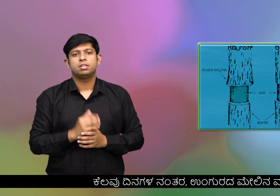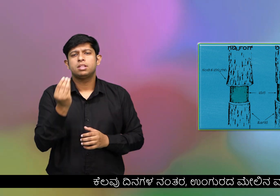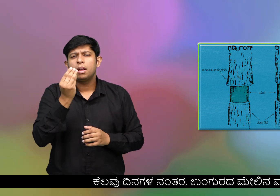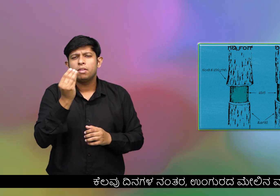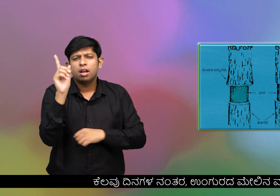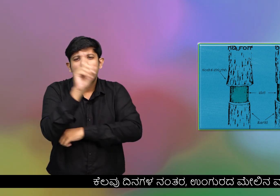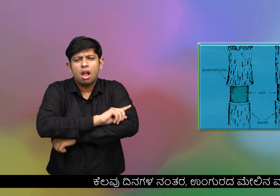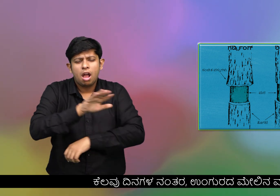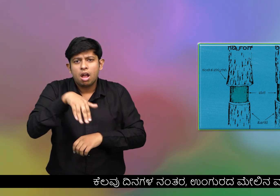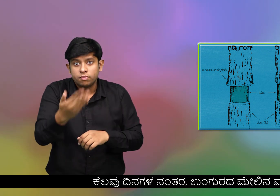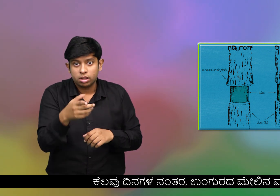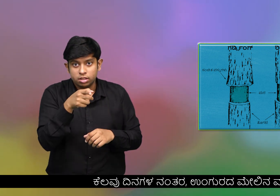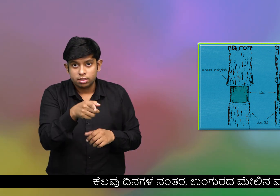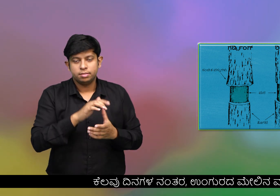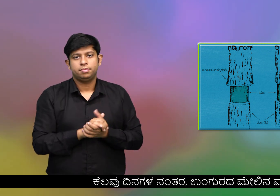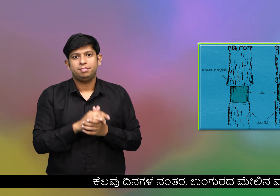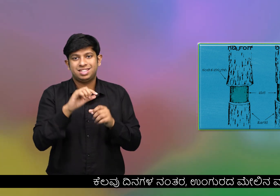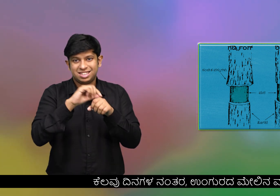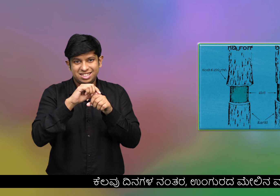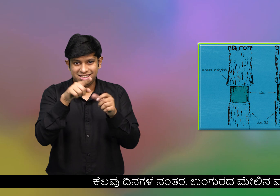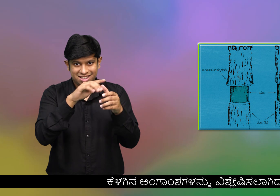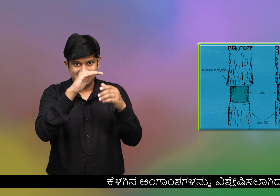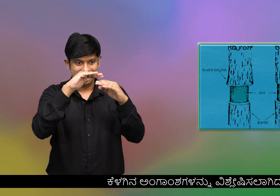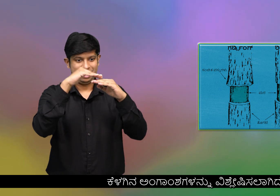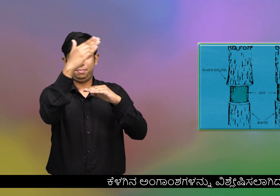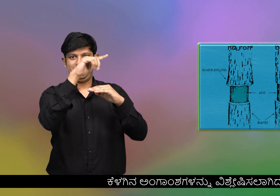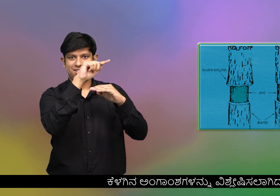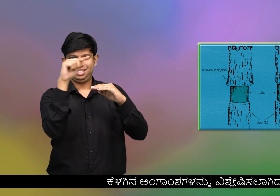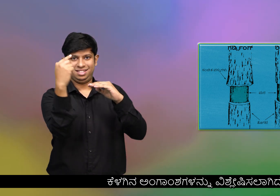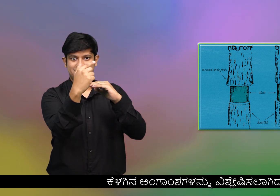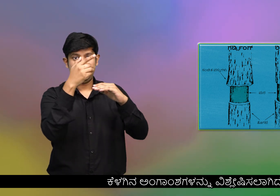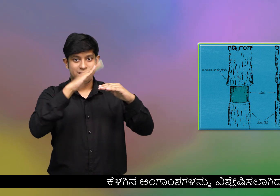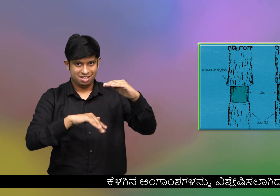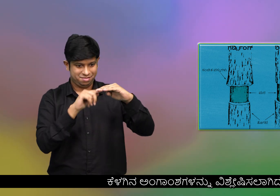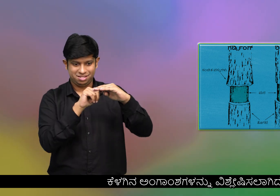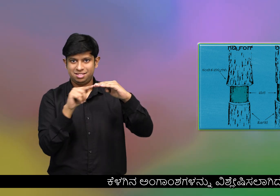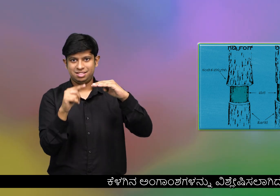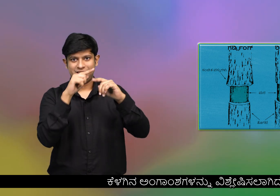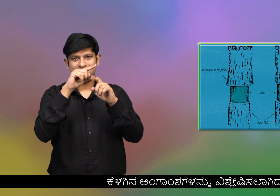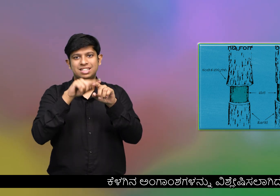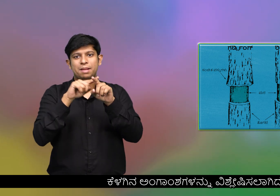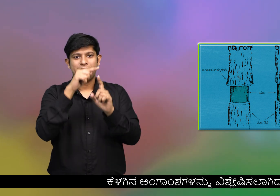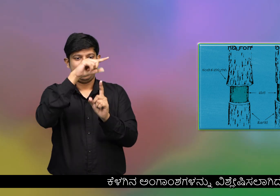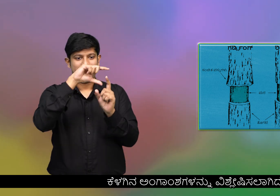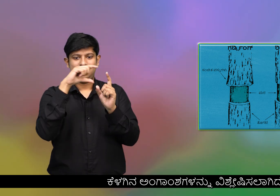ಕೆಲವು ದಿನಗಳ ನಂತರ ಉಂಗುರದ ಮೇಲಿನ ಮತ್ತು ಕೆಳಗಿನ ಅಂಗಾಂಶಗಳನ್ನು ವಿಶ್ಲೇಷಿಸಲಾಗಿದೆ.